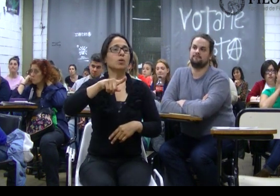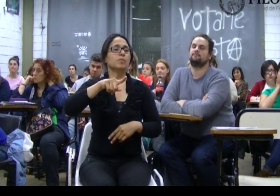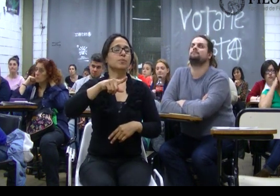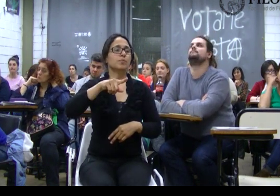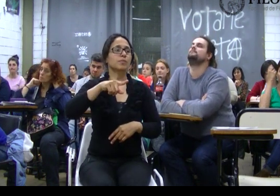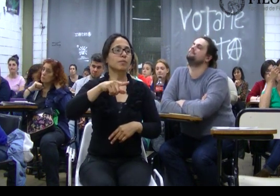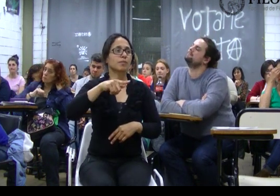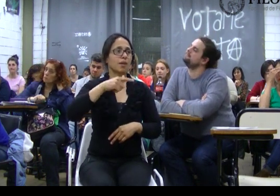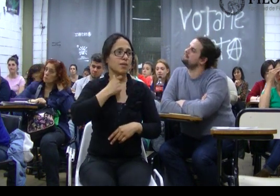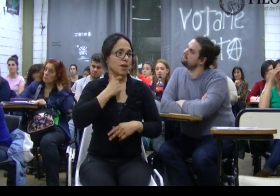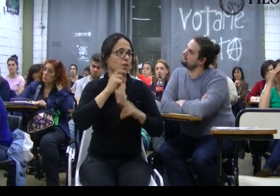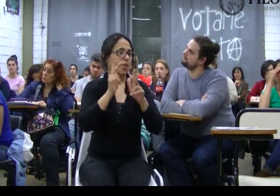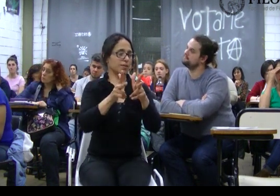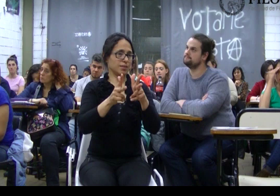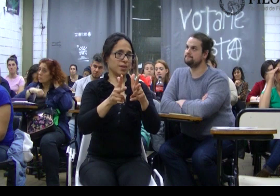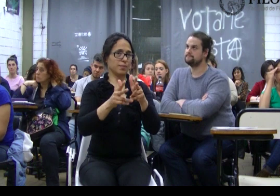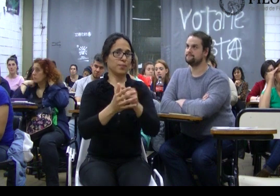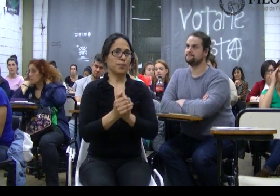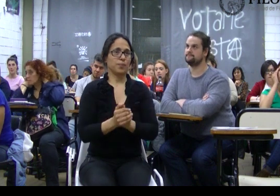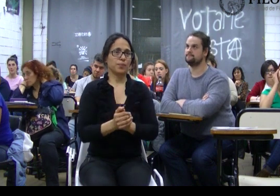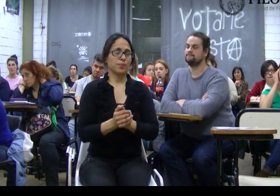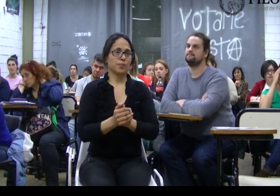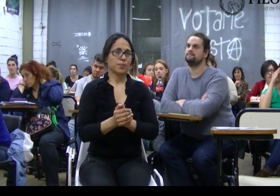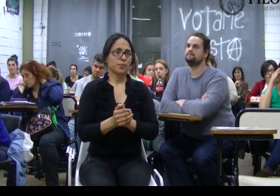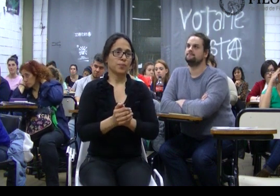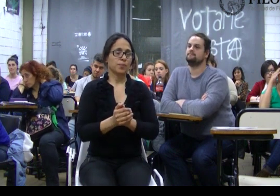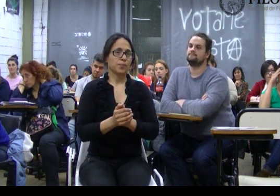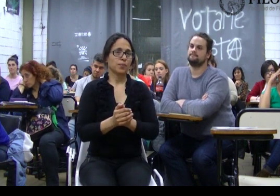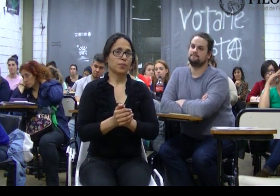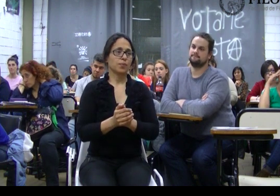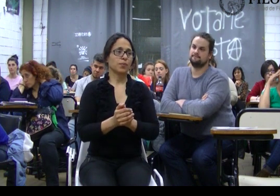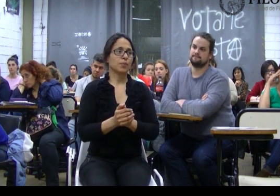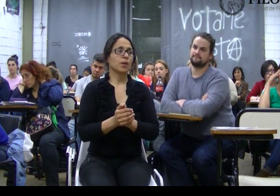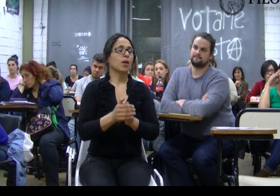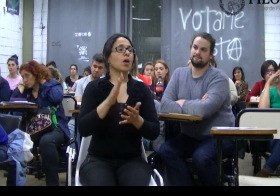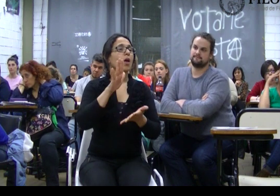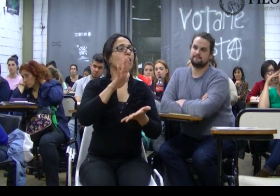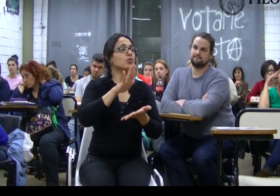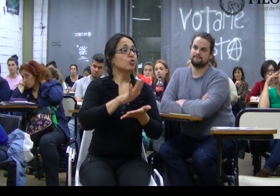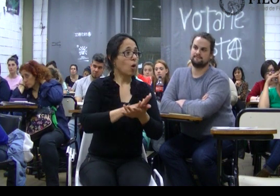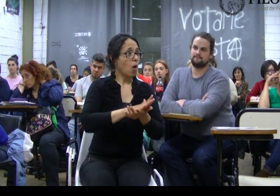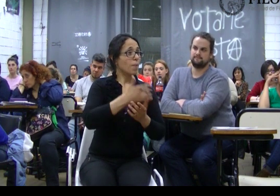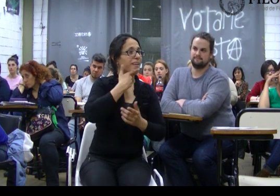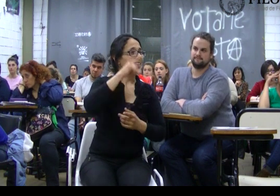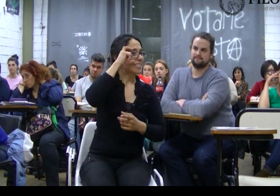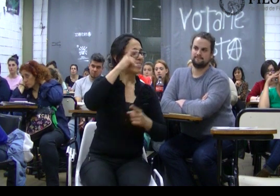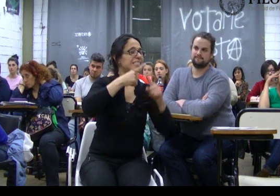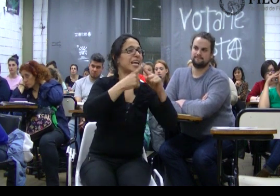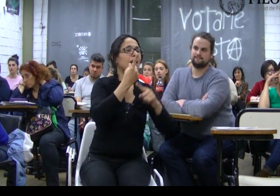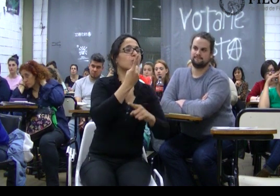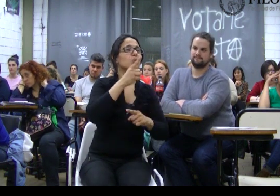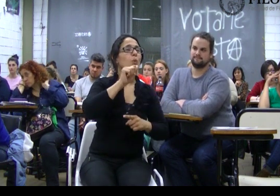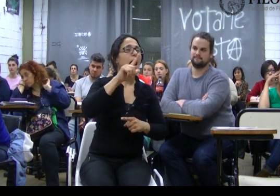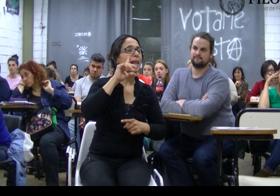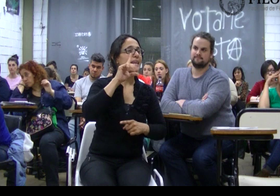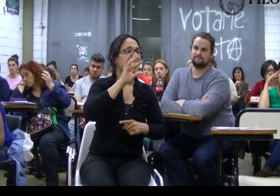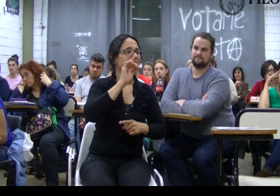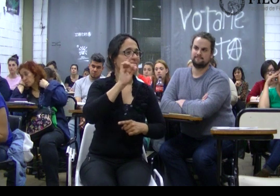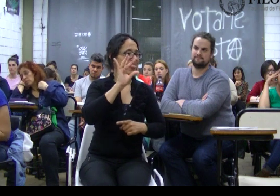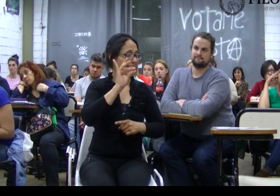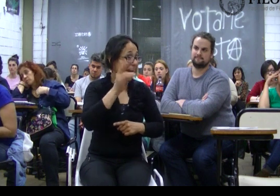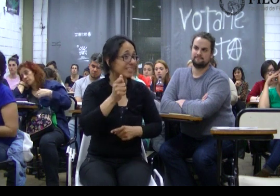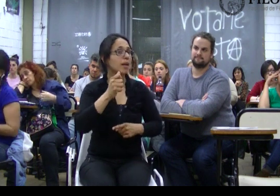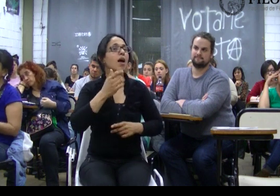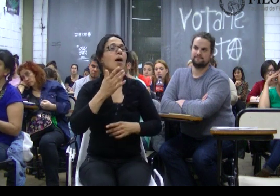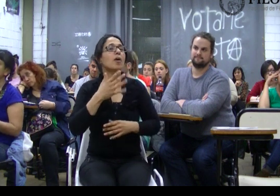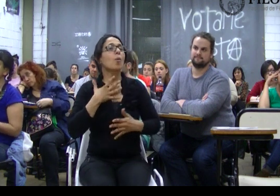me interesaría decir que la sexualidad y el placer no son áreas a conquistar, no son